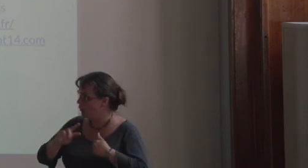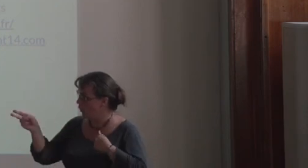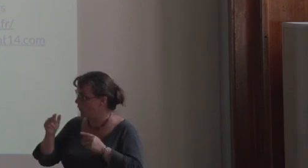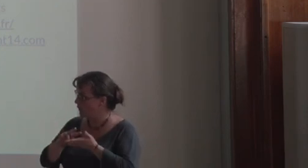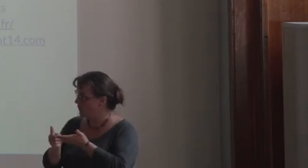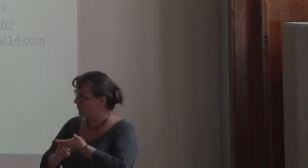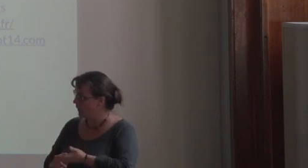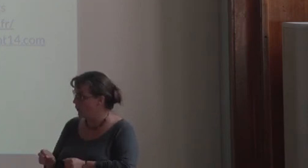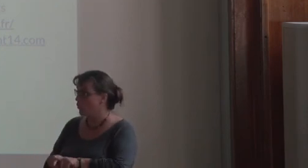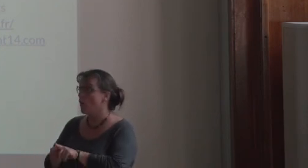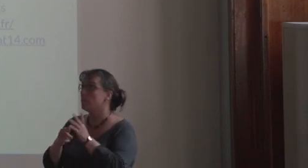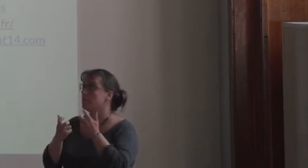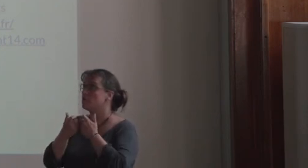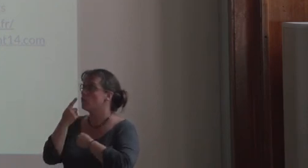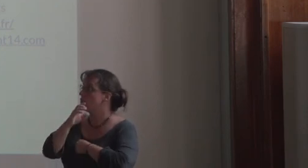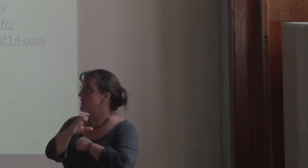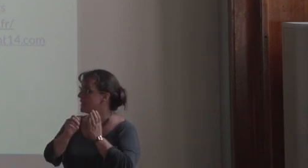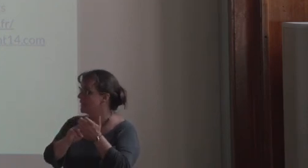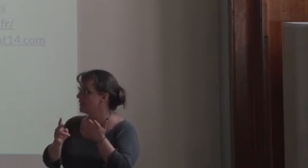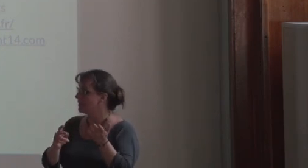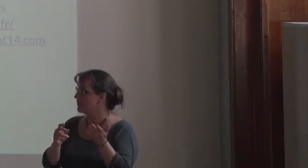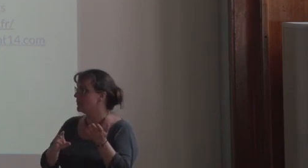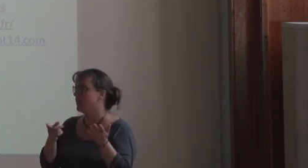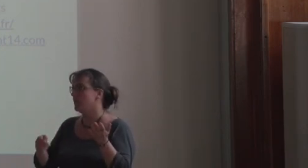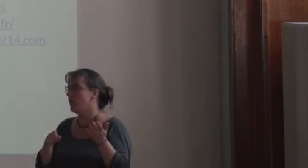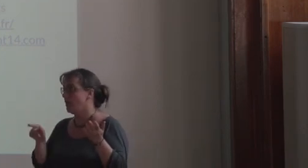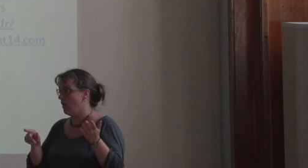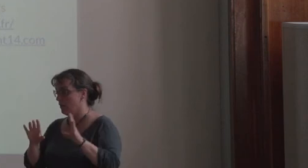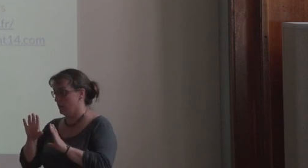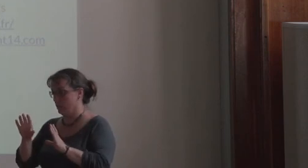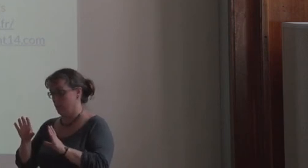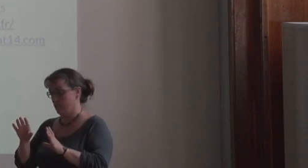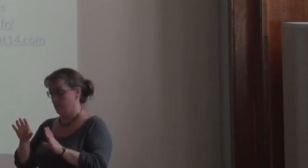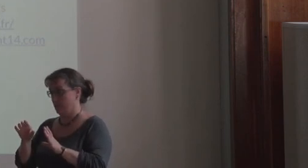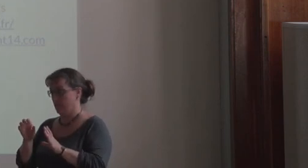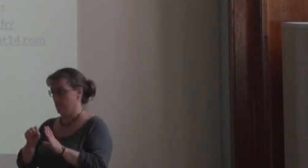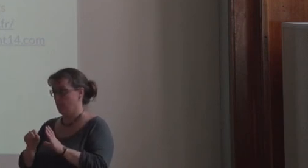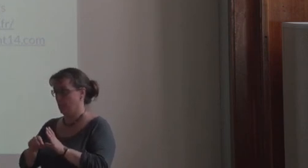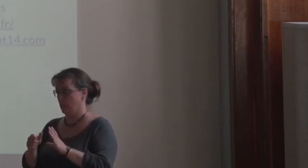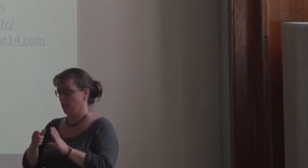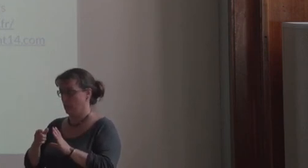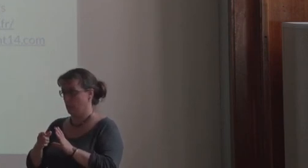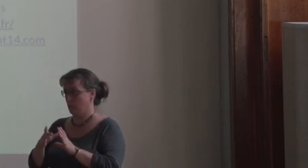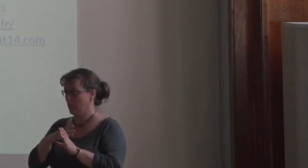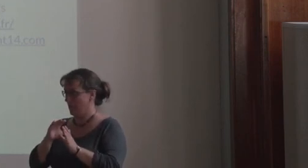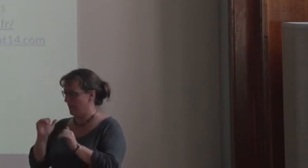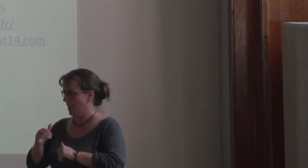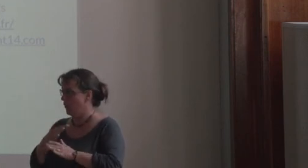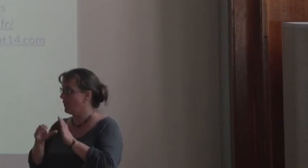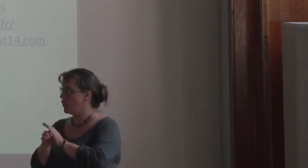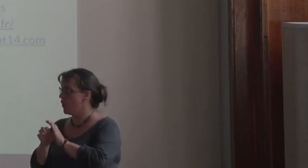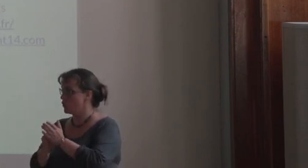et qu'ils auraient, que plutôt que d'avoir les docstrings accessibles dans le runtime, ils les ignorent à la compilation et qu'on les ait quand même dans le code source?